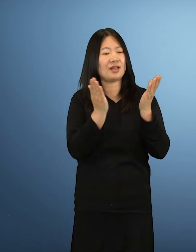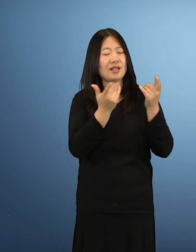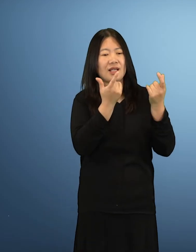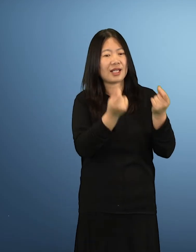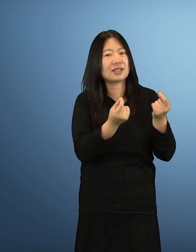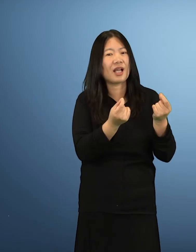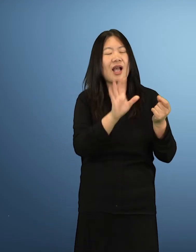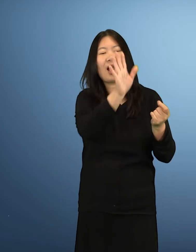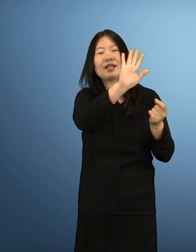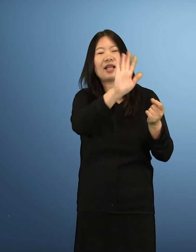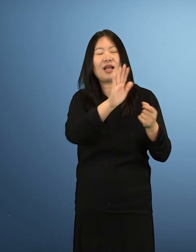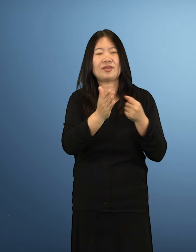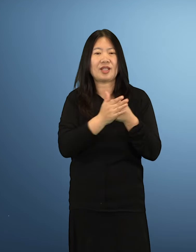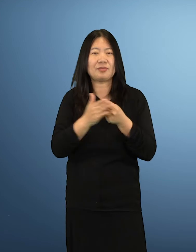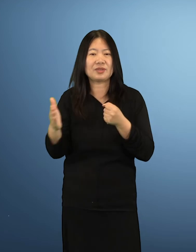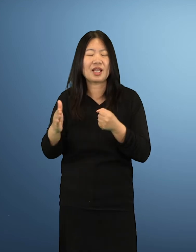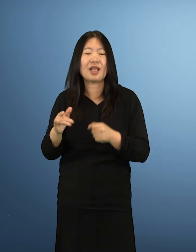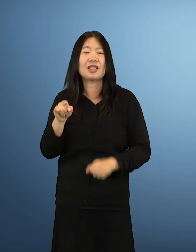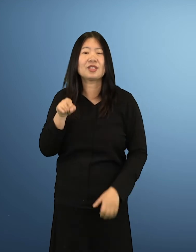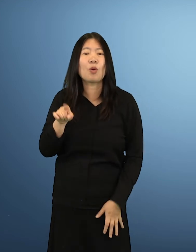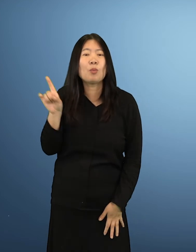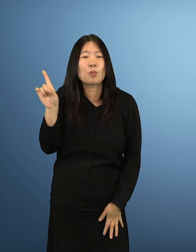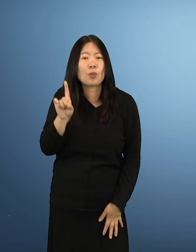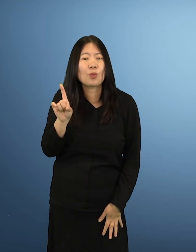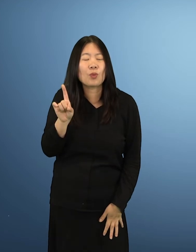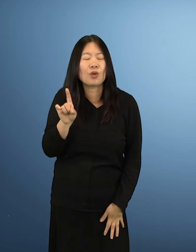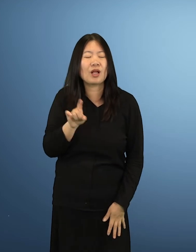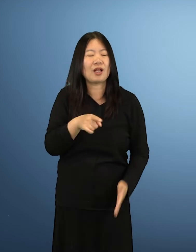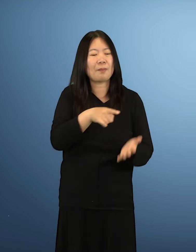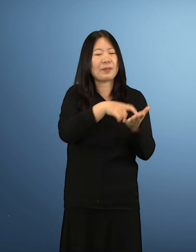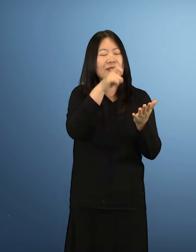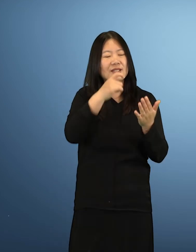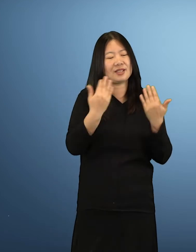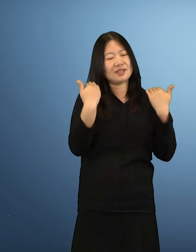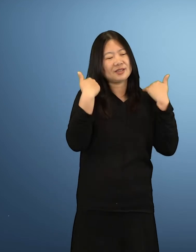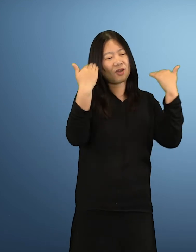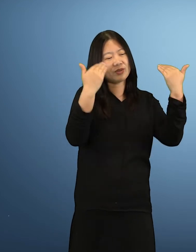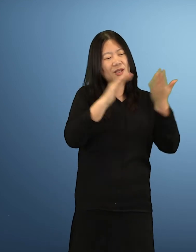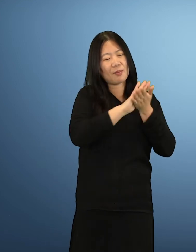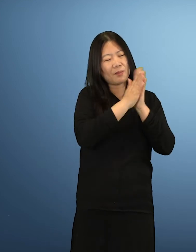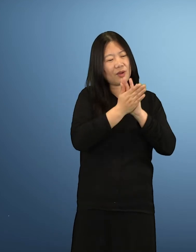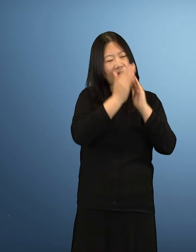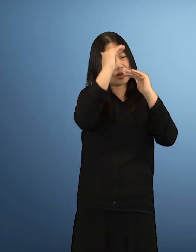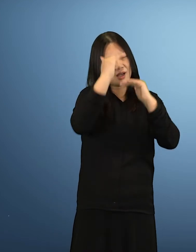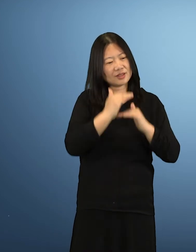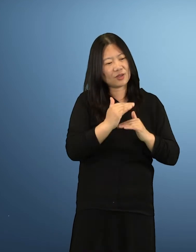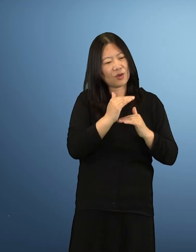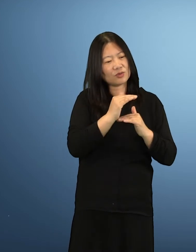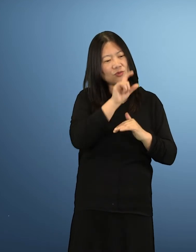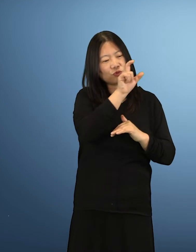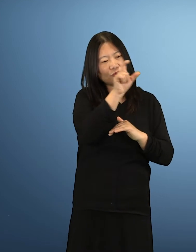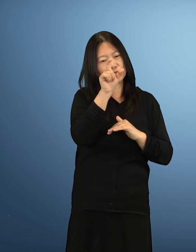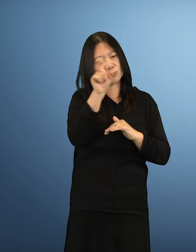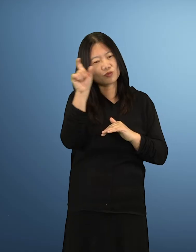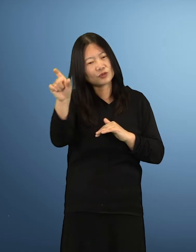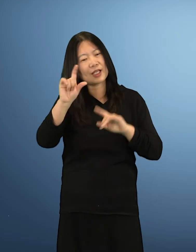않아요. 그런 걸로 봐서 이것은 메뚜기의 성장 변형 과정을 말하는 것이